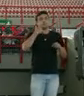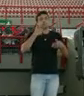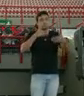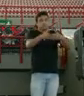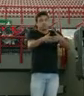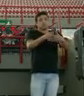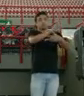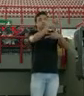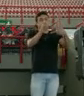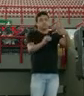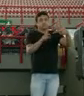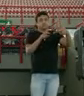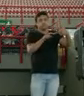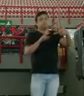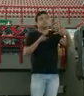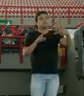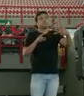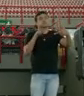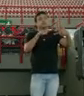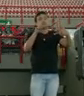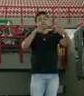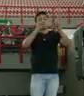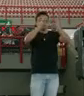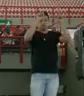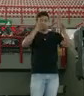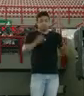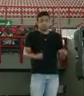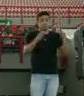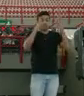aproxima, que é o Enem, que é sistema